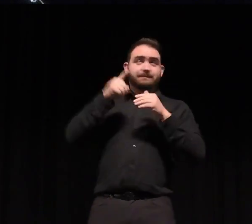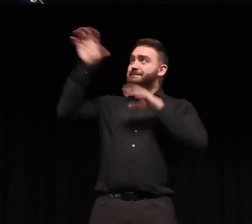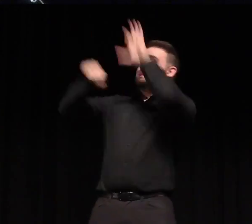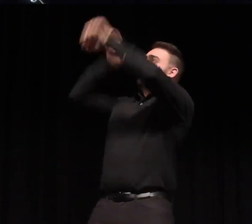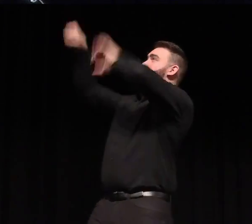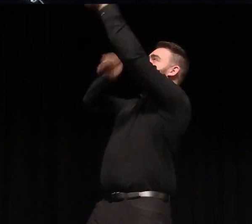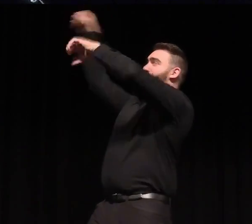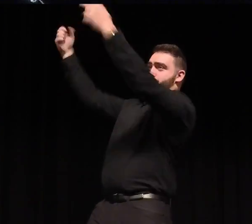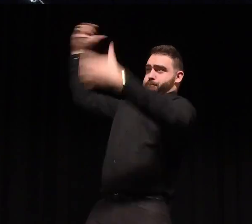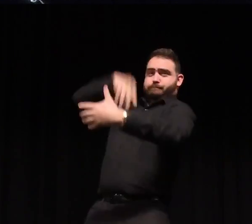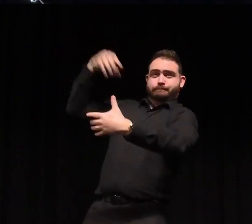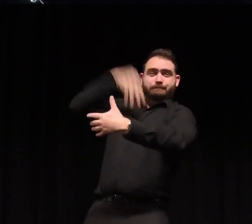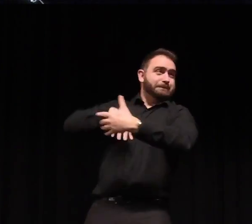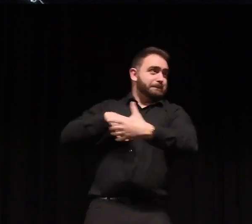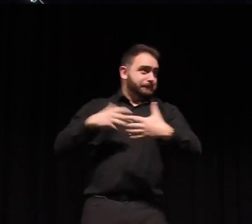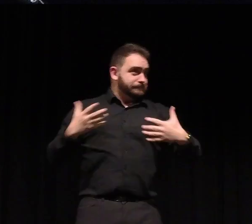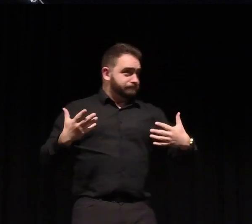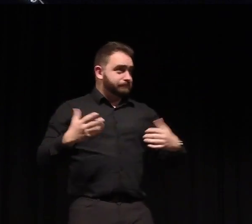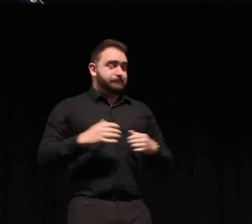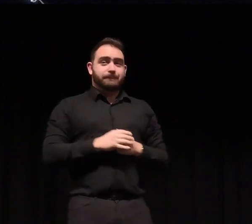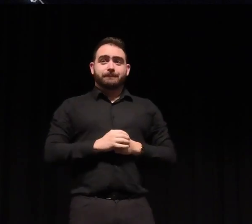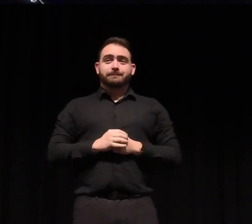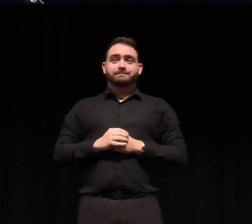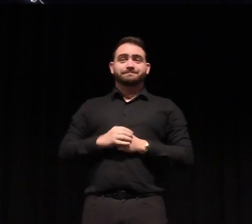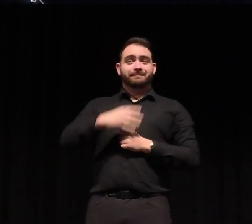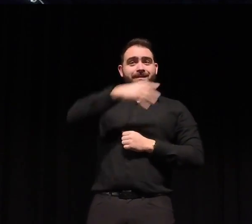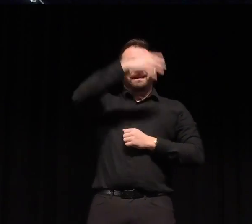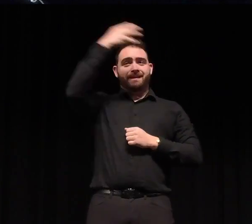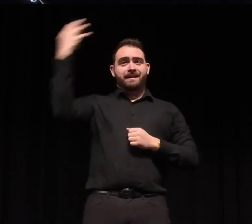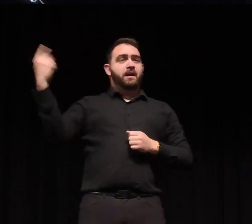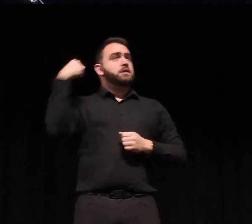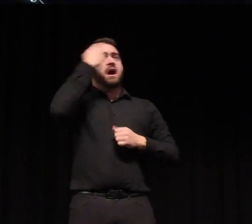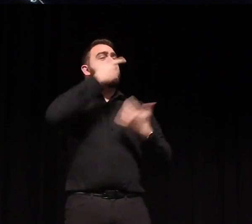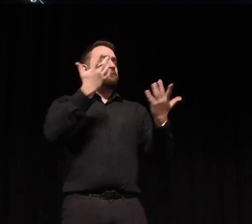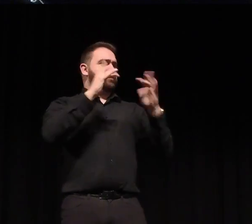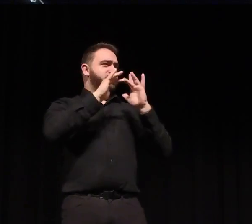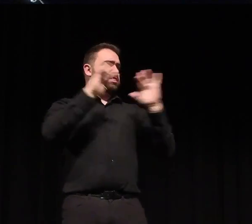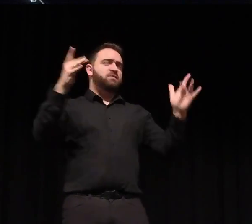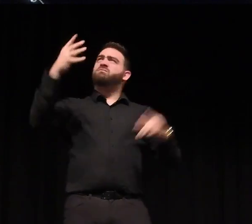ça qu'aujourd'hui, les arcs-en-ciel ont l'air aussi cheap.